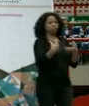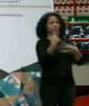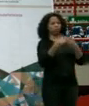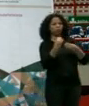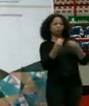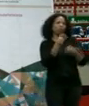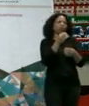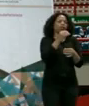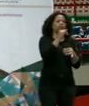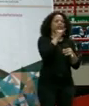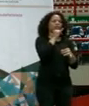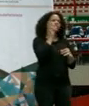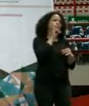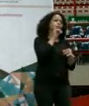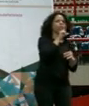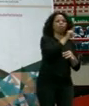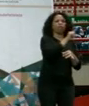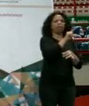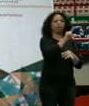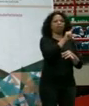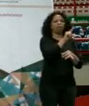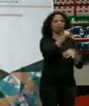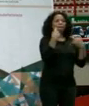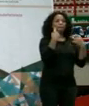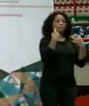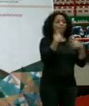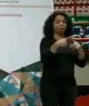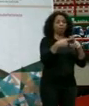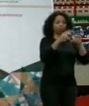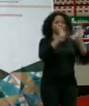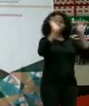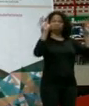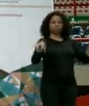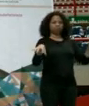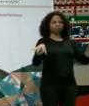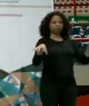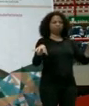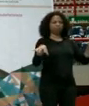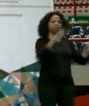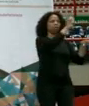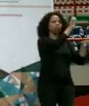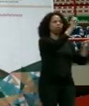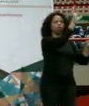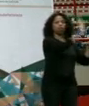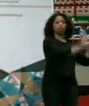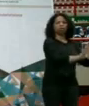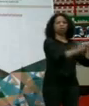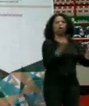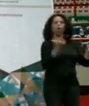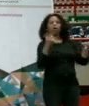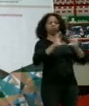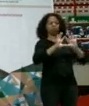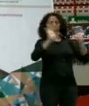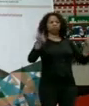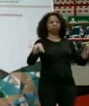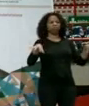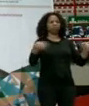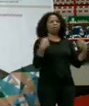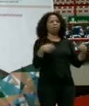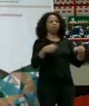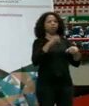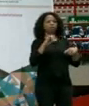a Inglaterra, porque a Inglaterra é separada do continente. Então, se Napoleão quisesse invadir a Inglaterra, tinha que